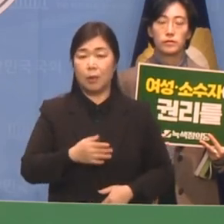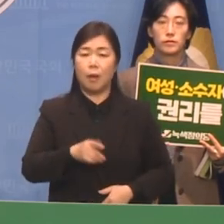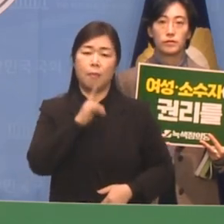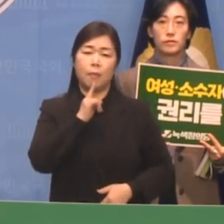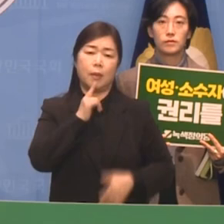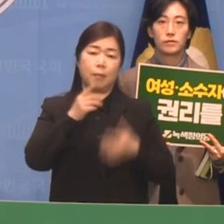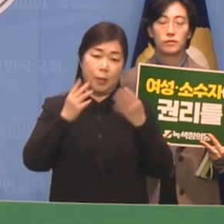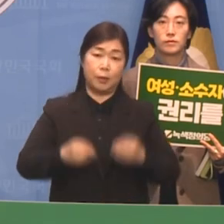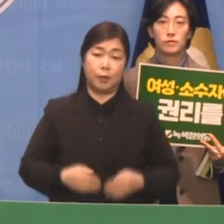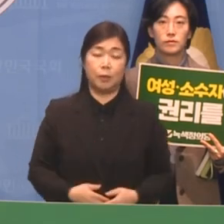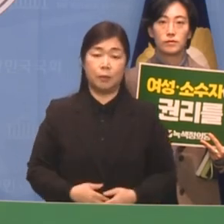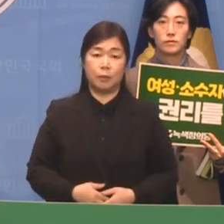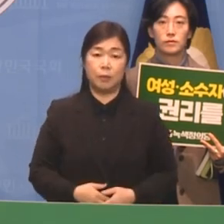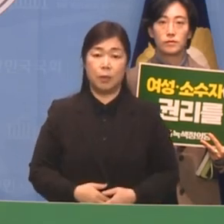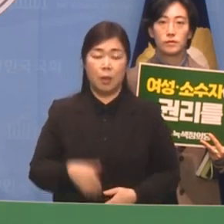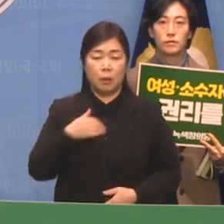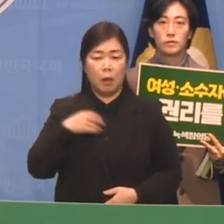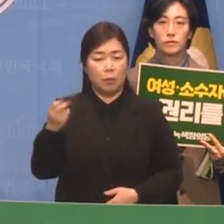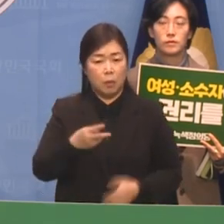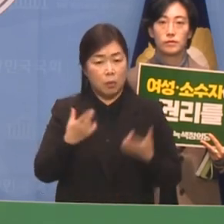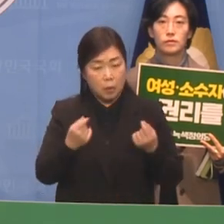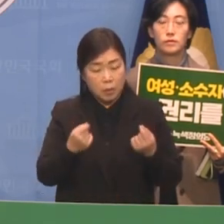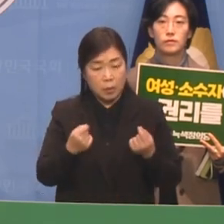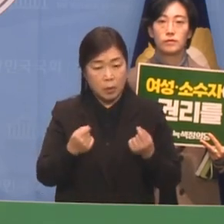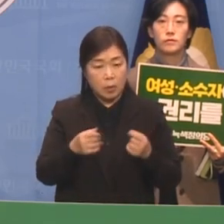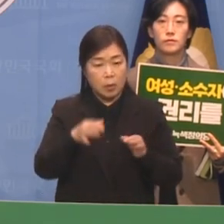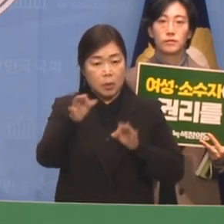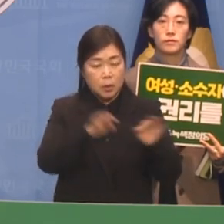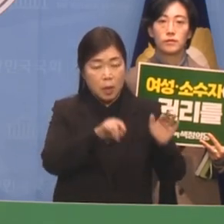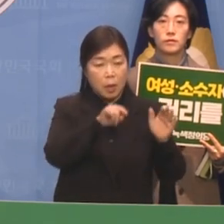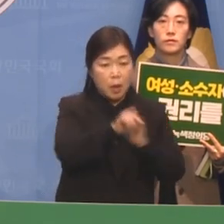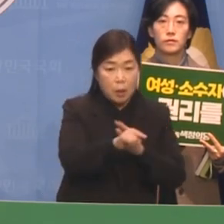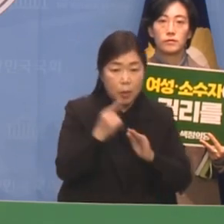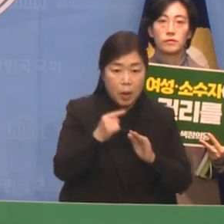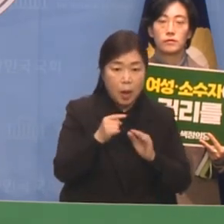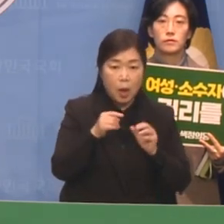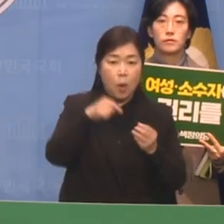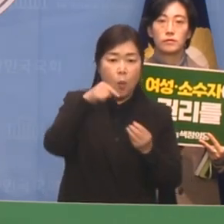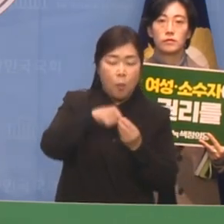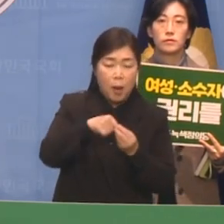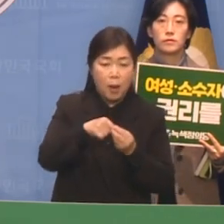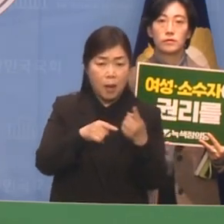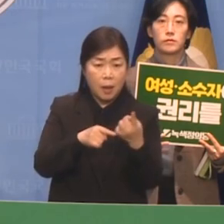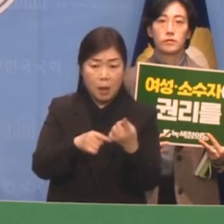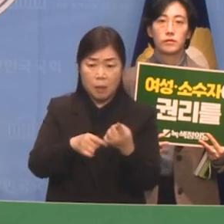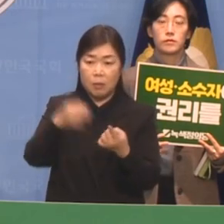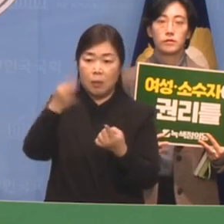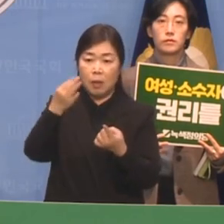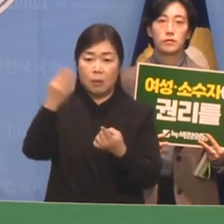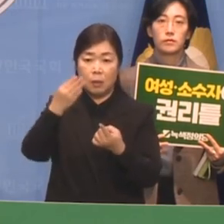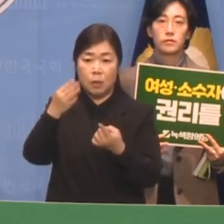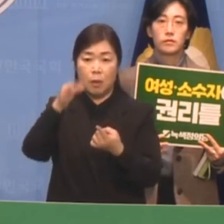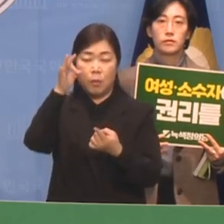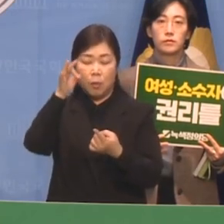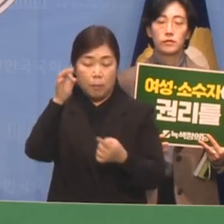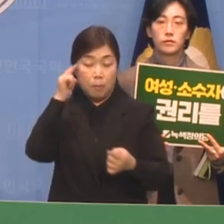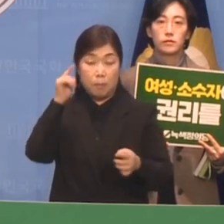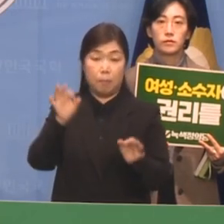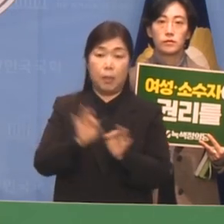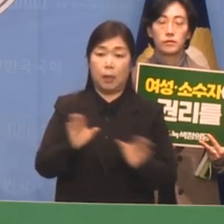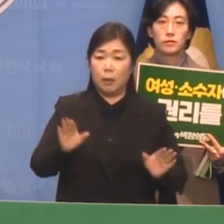말을 많이 합니다. 저 또한 시장에 갔다가 애호박이 하나에 4,000원이라는 가격을 보고 깜짝